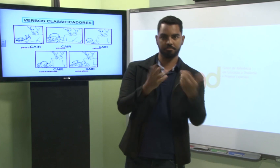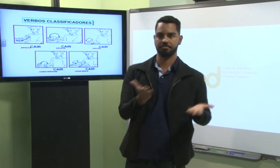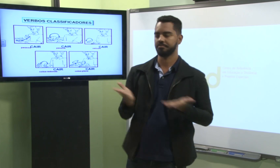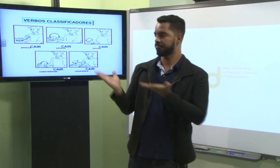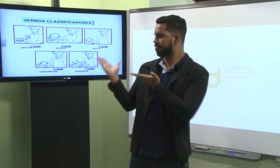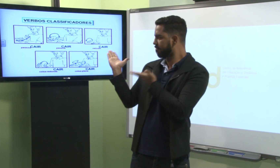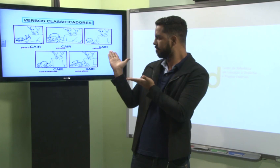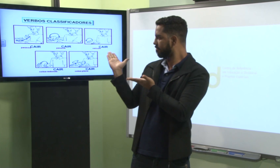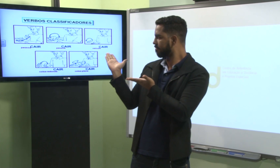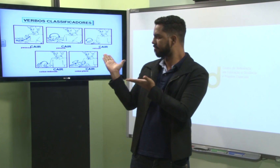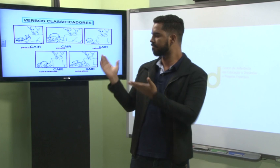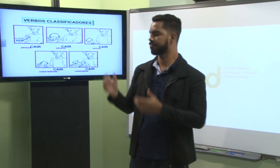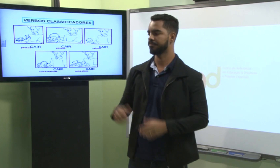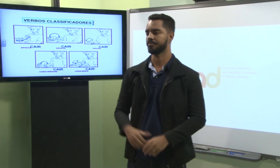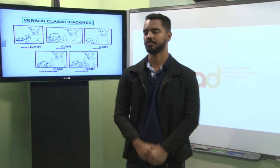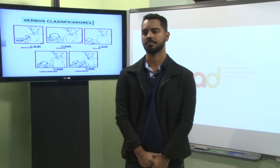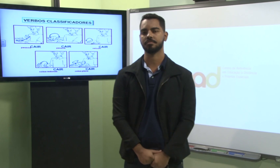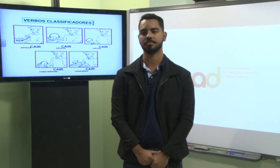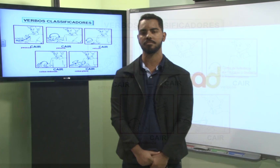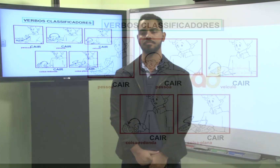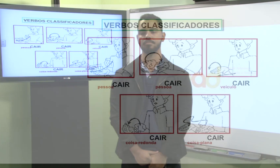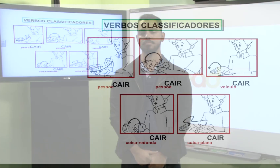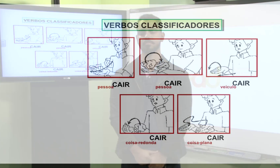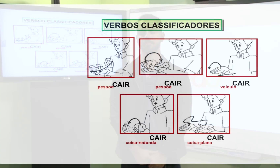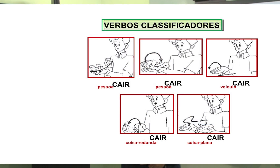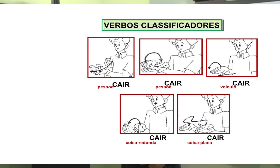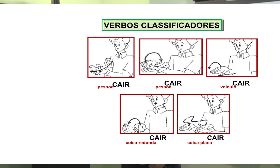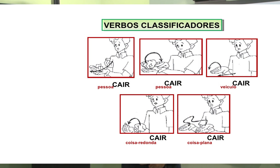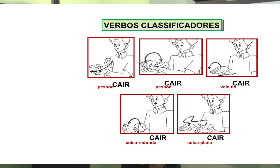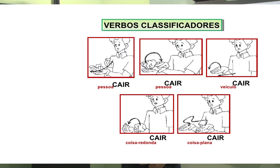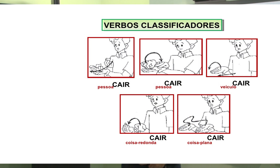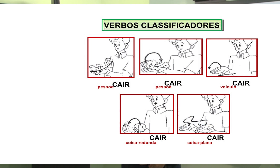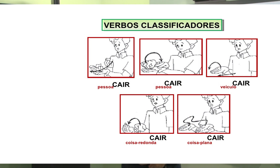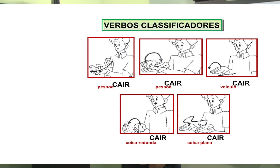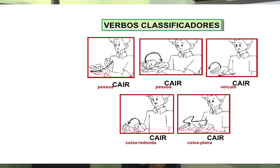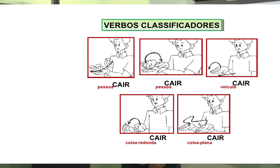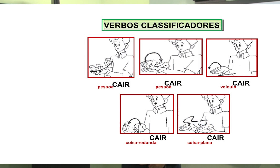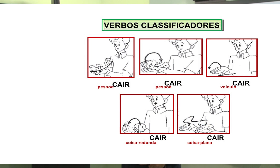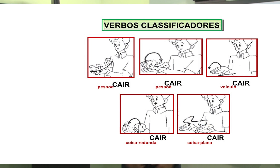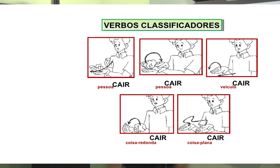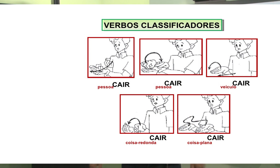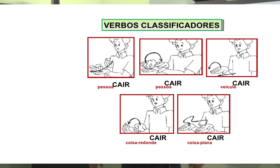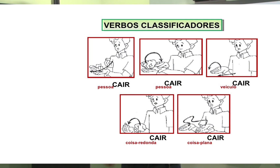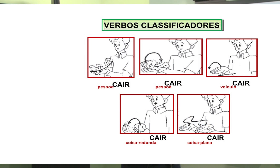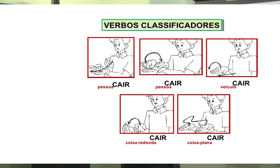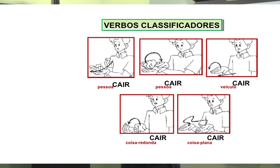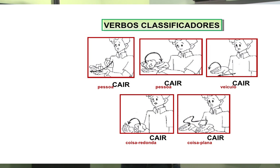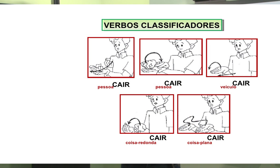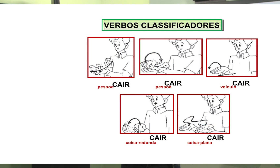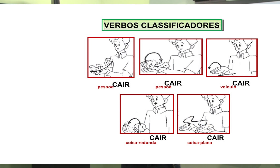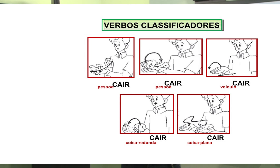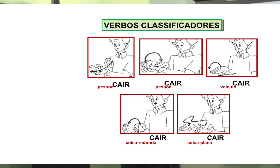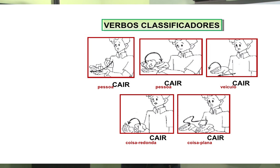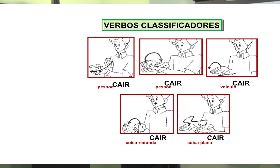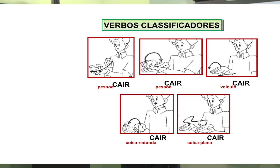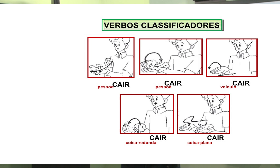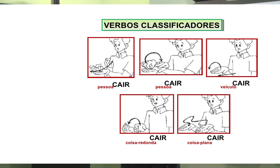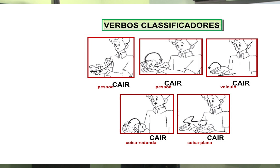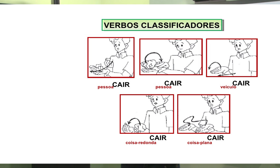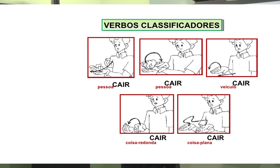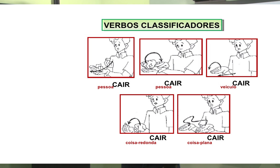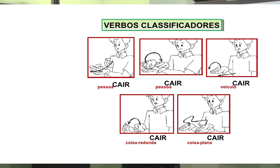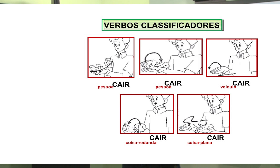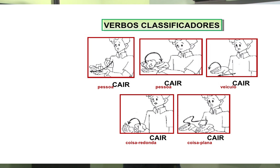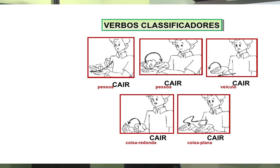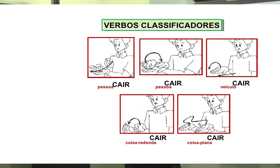classificadores: cair pessoa, escorregando e caindo a pessoa. Cair, uma pessoa caindo, na